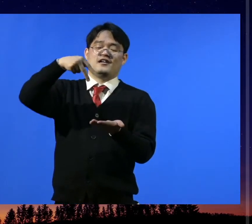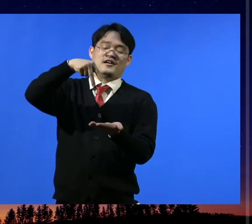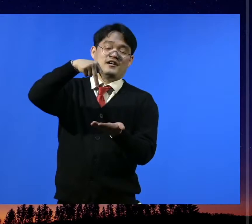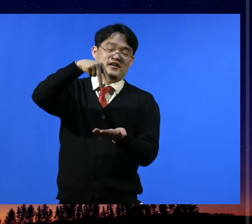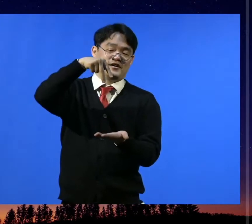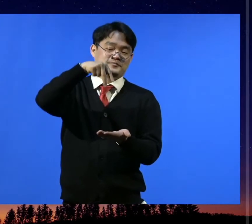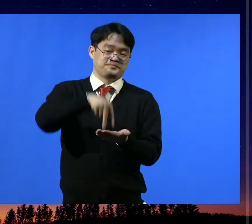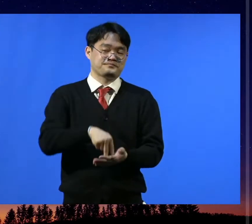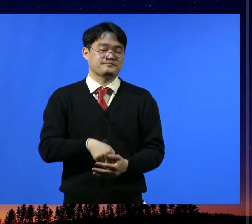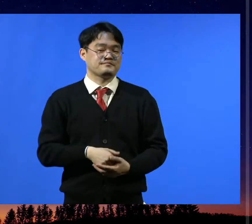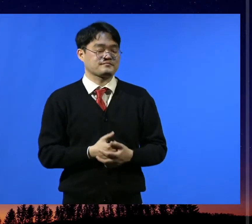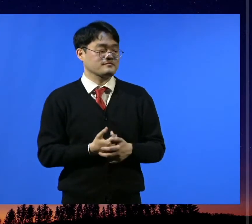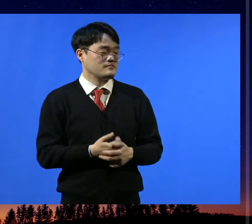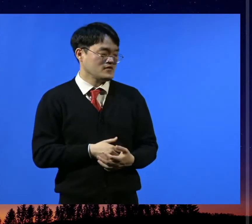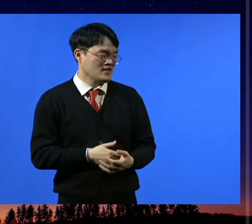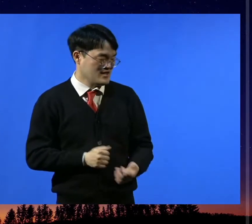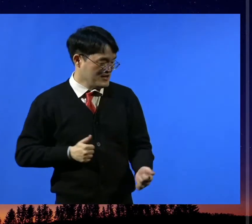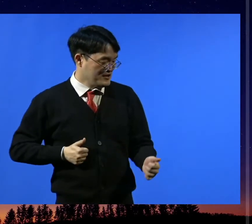서리라.